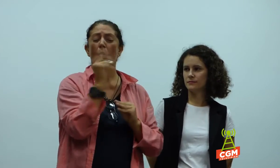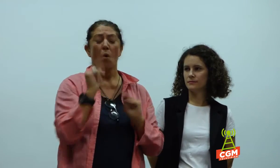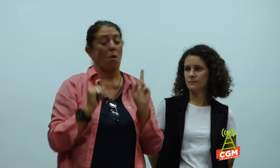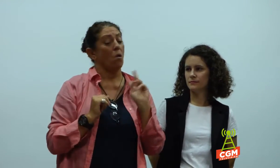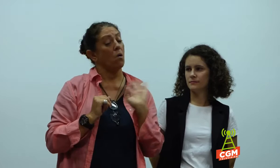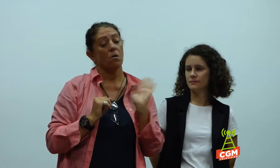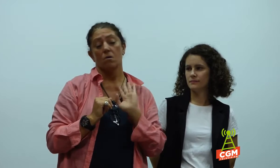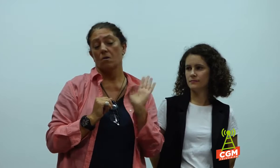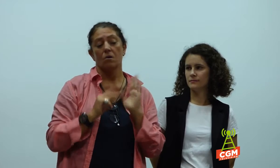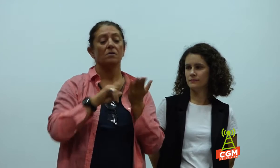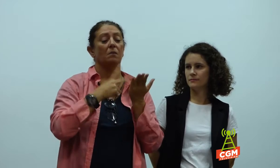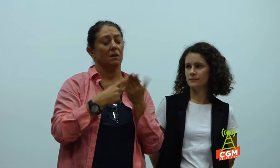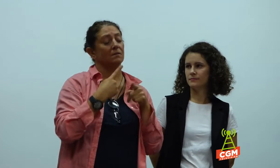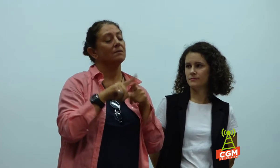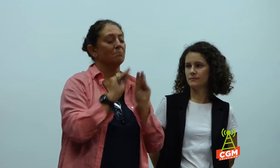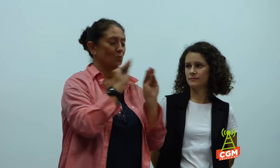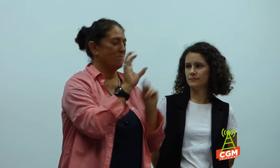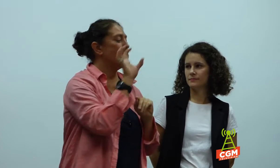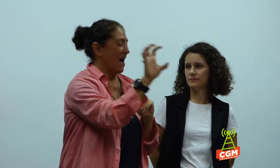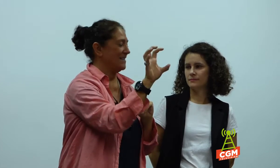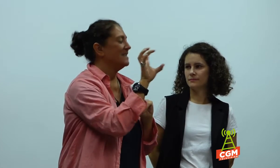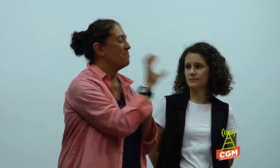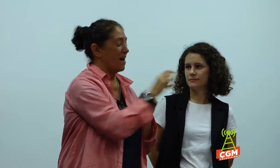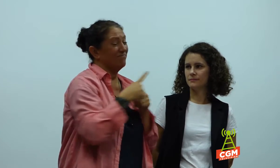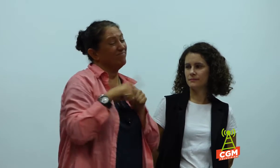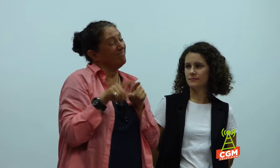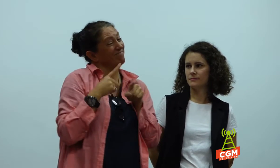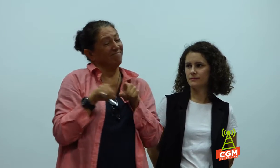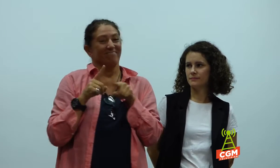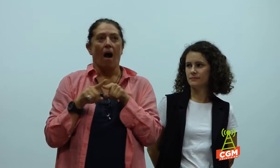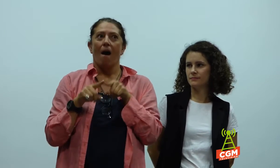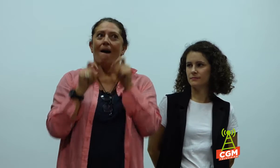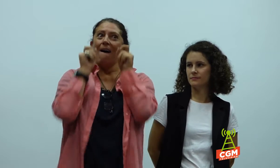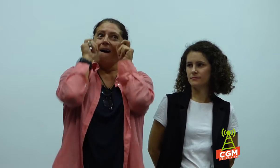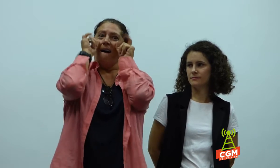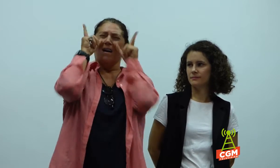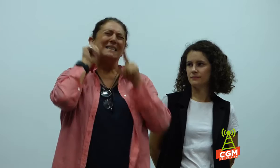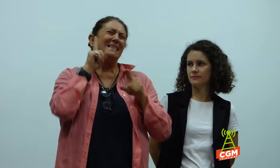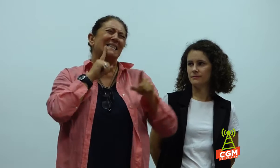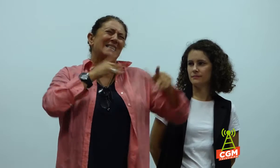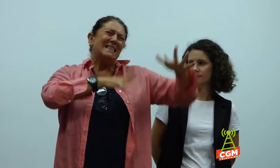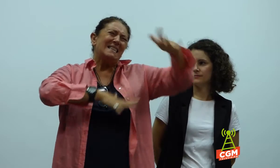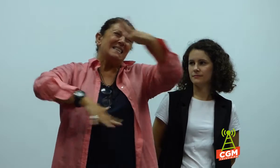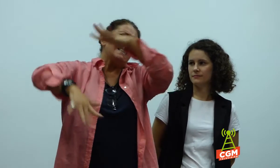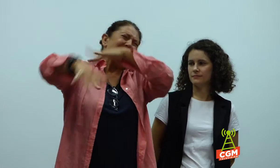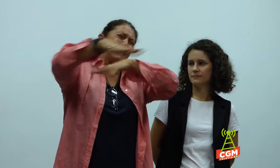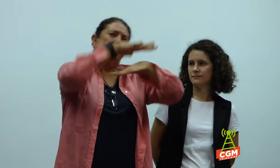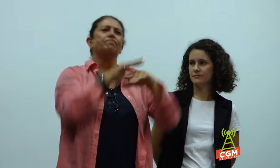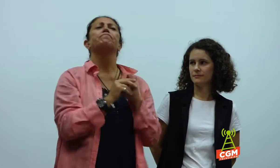Eso para nosotros ha representado que claro, que igual que en diferentes idiomas, en diferentes países, la gente se ha dado cuenta que al haber